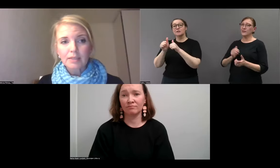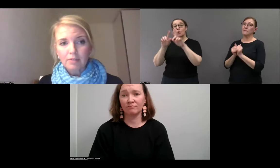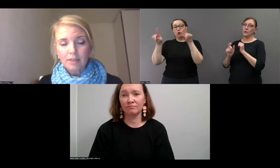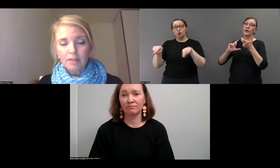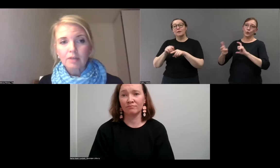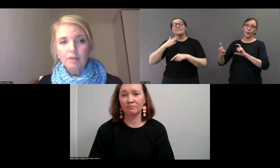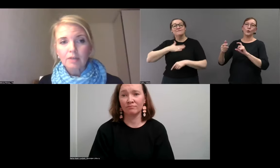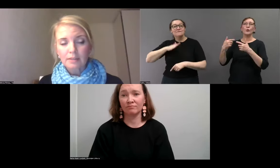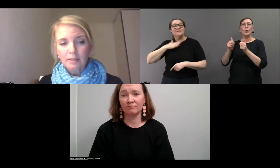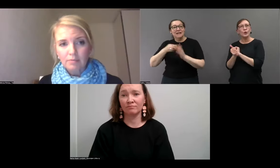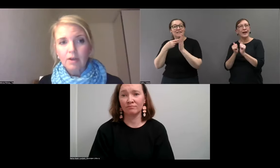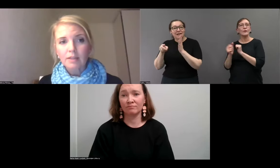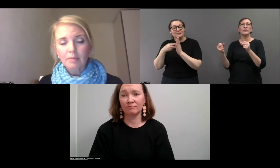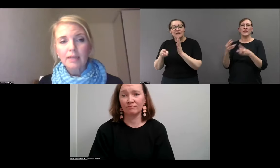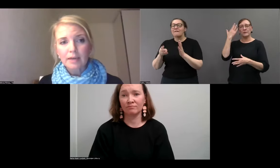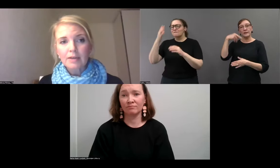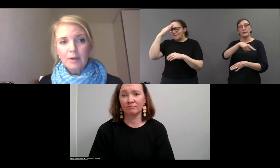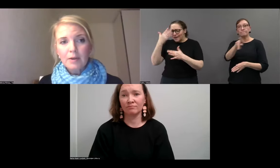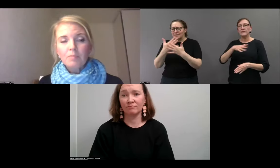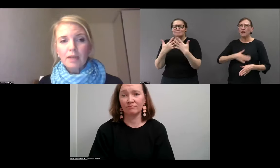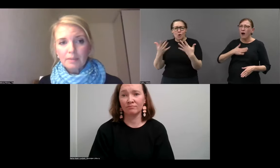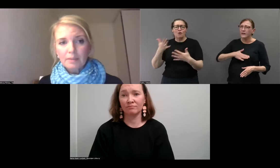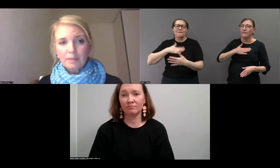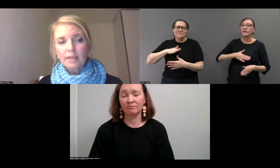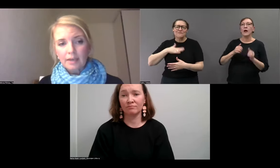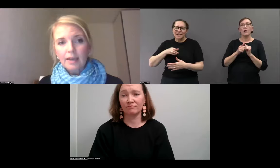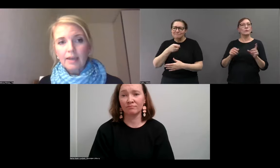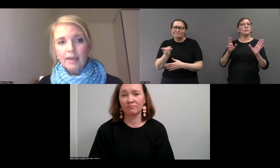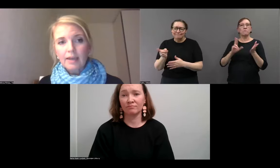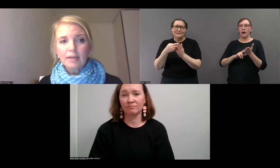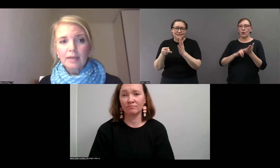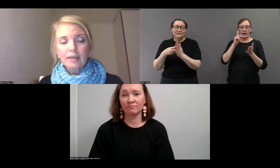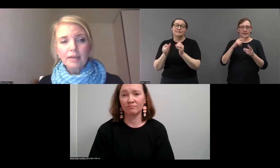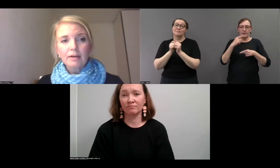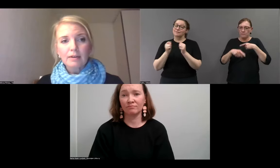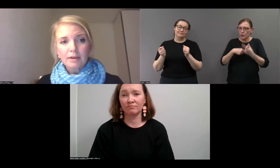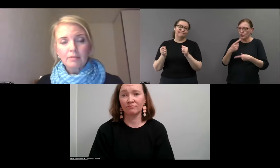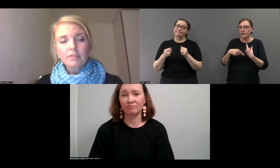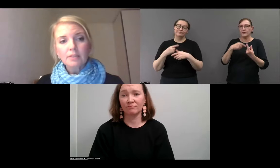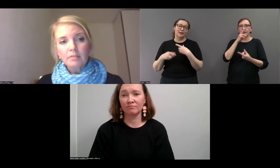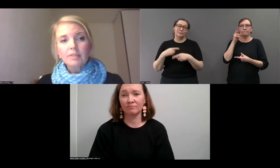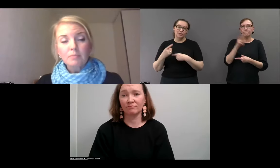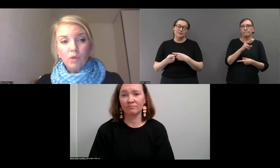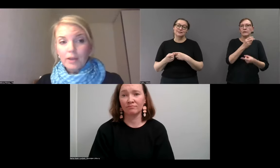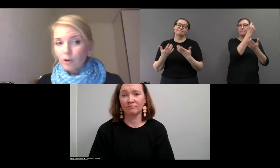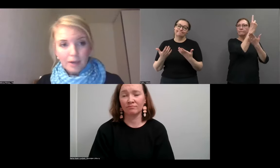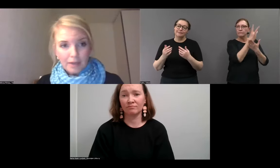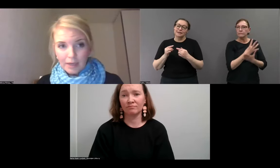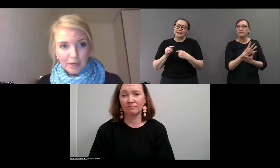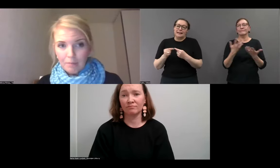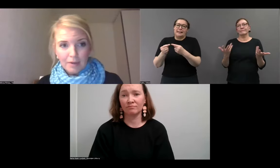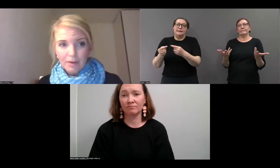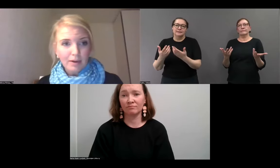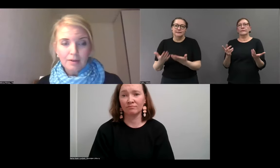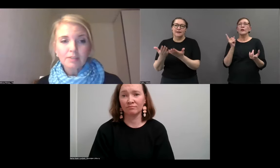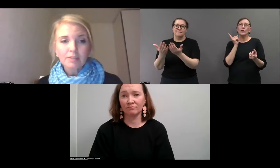sitä kaivataan, mutta se vaatii meiltä prosessien kehittämistä edelleen ja se tulee joka